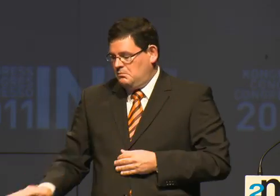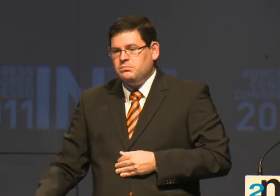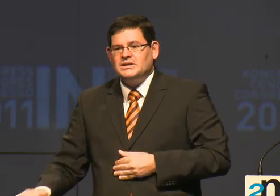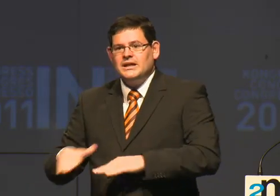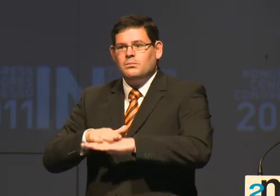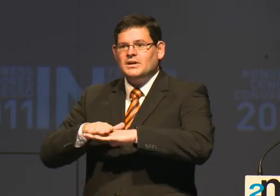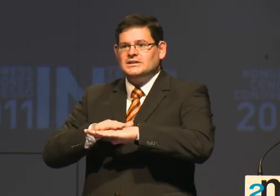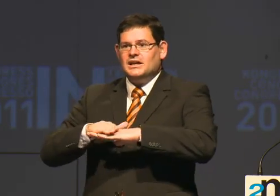d'emplois.